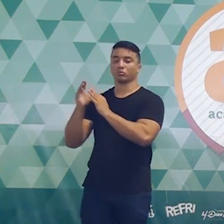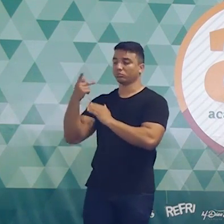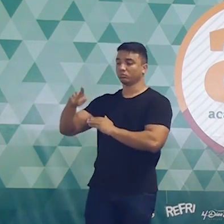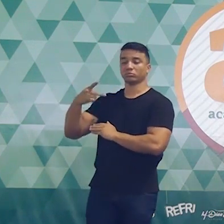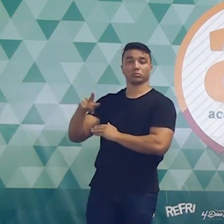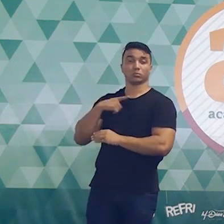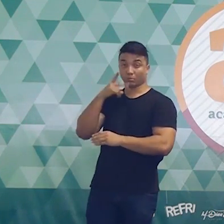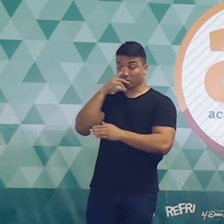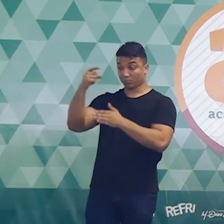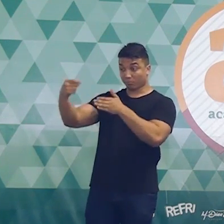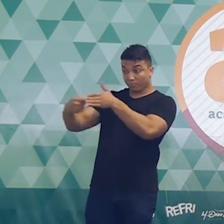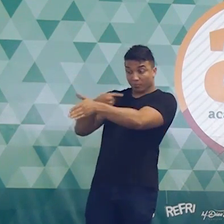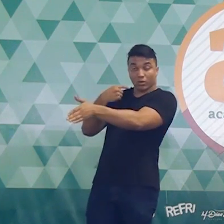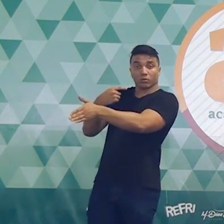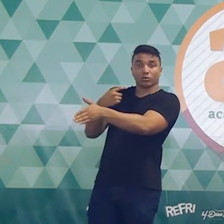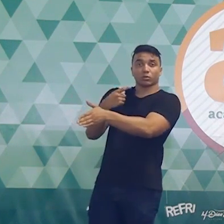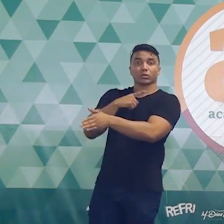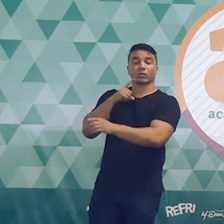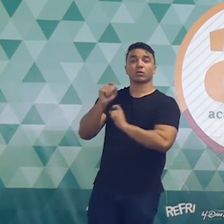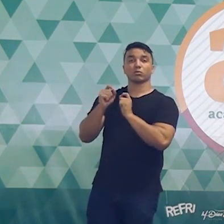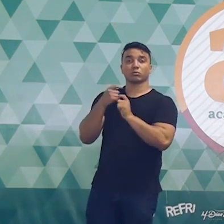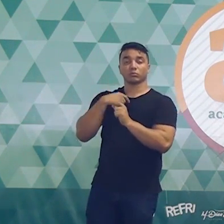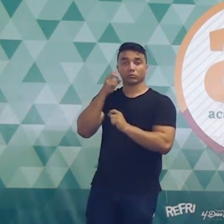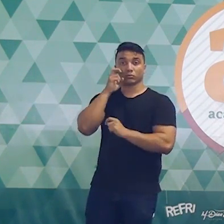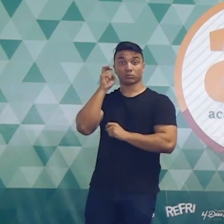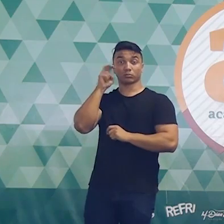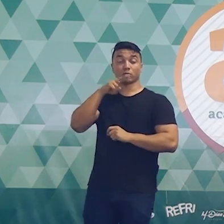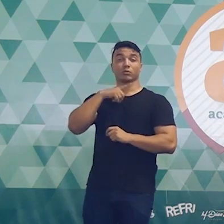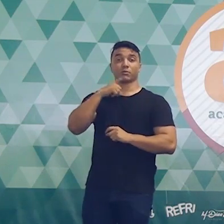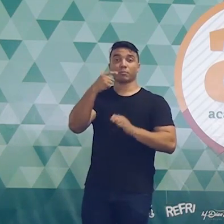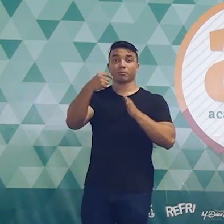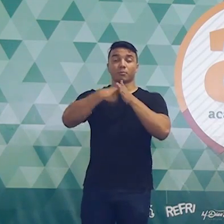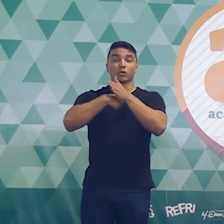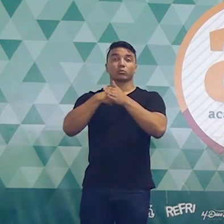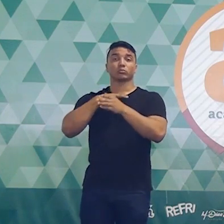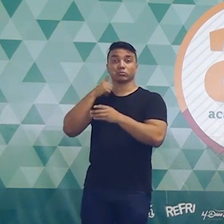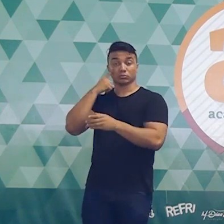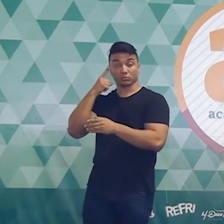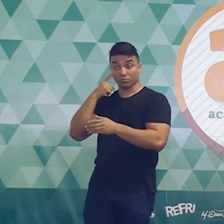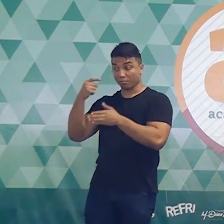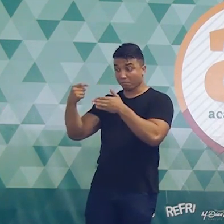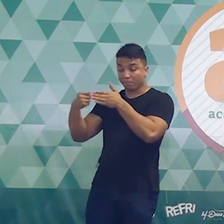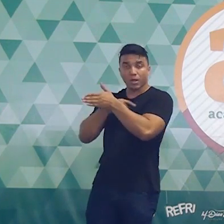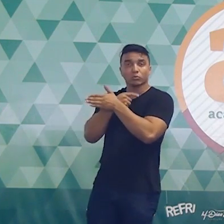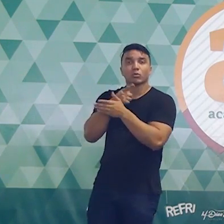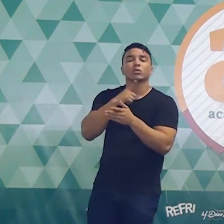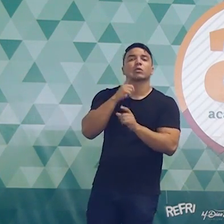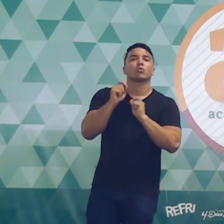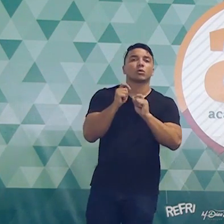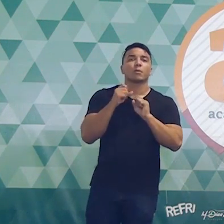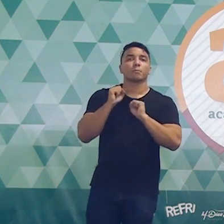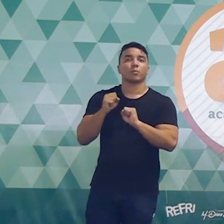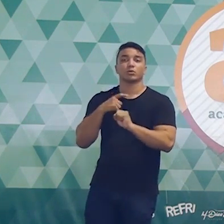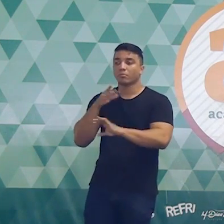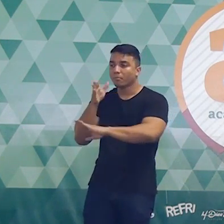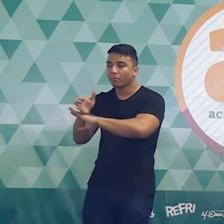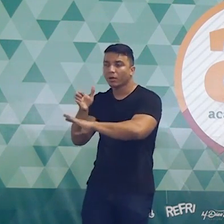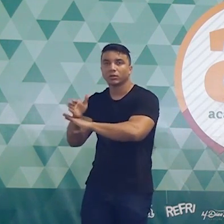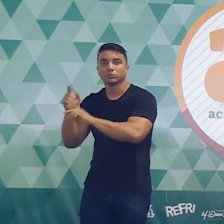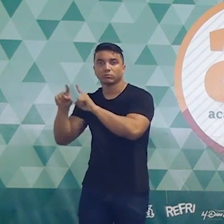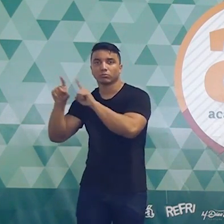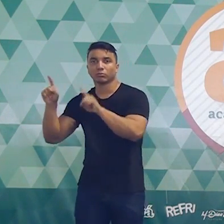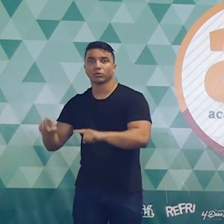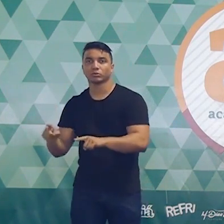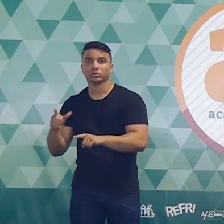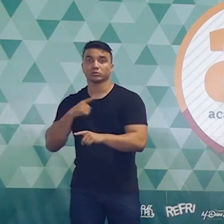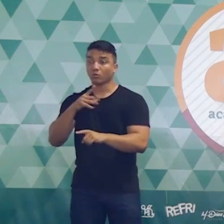você estar me perguntando isso, irmão, eu estou olhando para você que me perguntou. Para você estar me perguntando isso, ou você participa de algum projeto